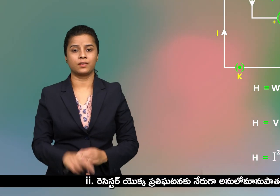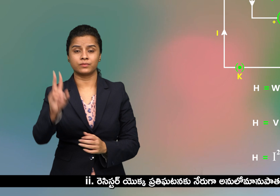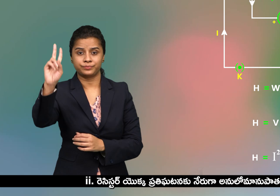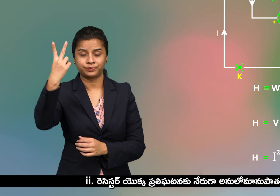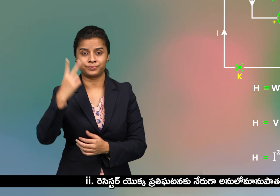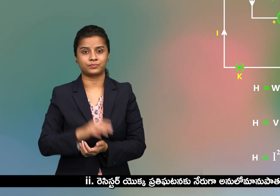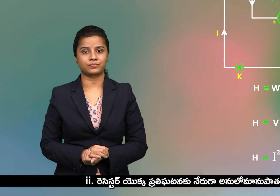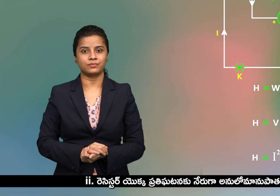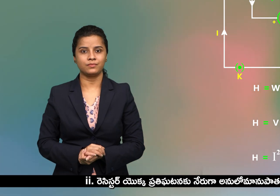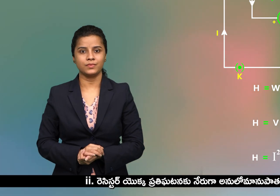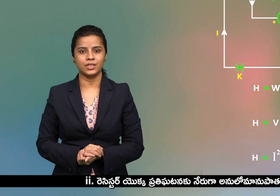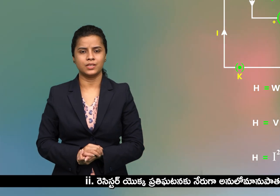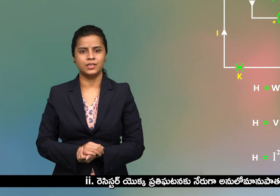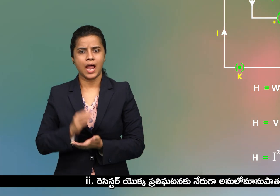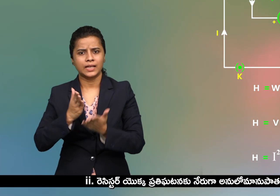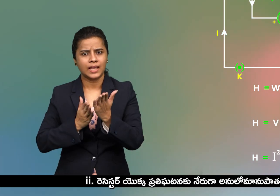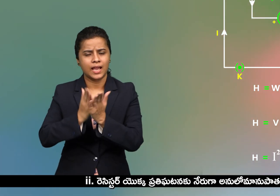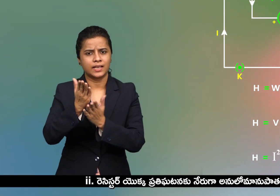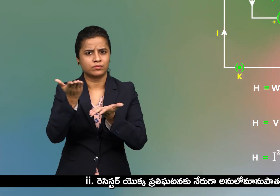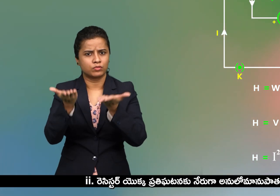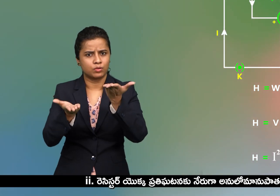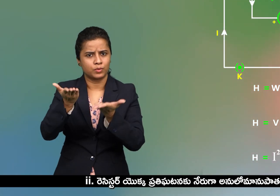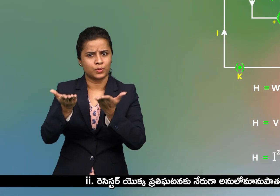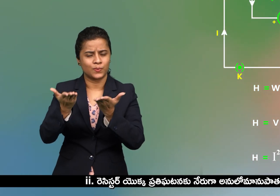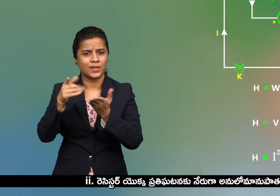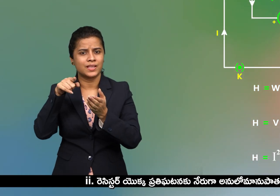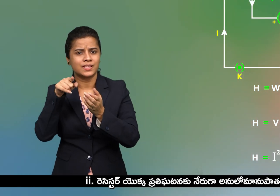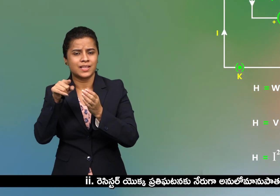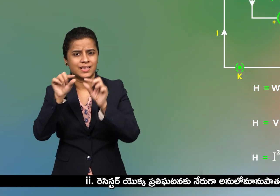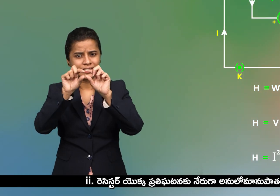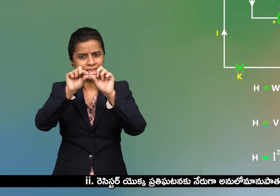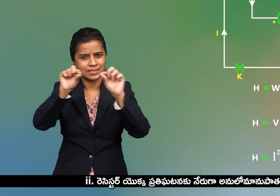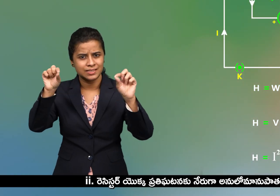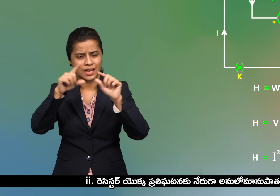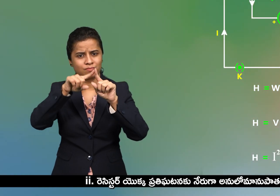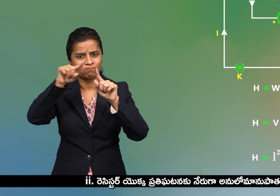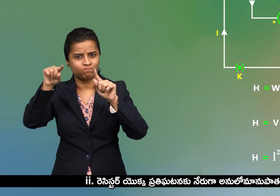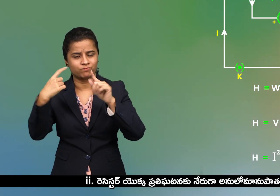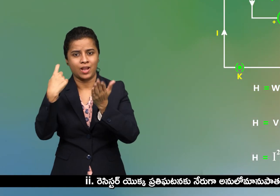2. రెసిస్టర్ యొక్క ప్రతిఘటనకు నేరుగా అనులోమానుపాతంలో ఉంటుంది.